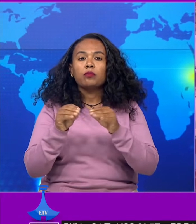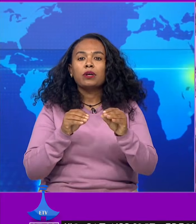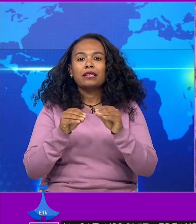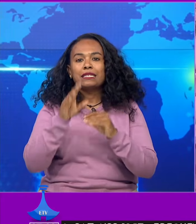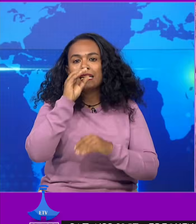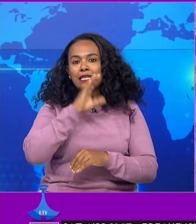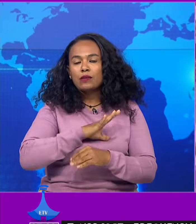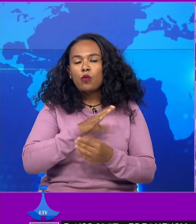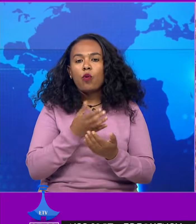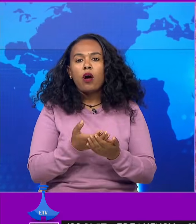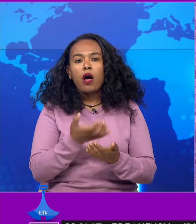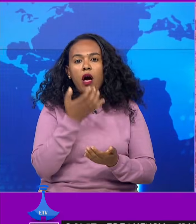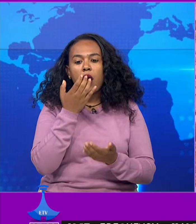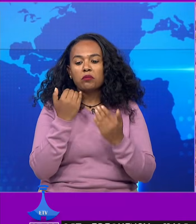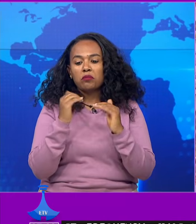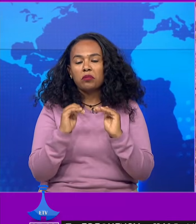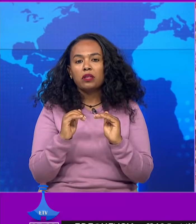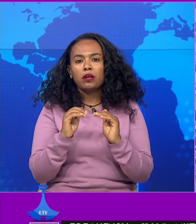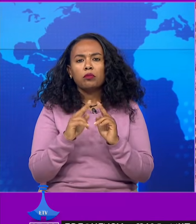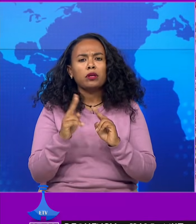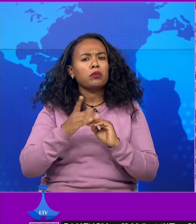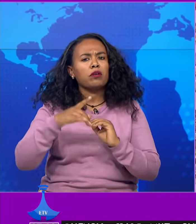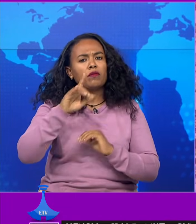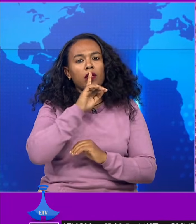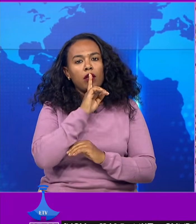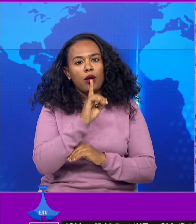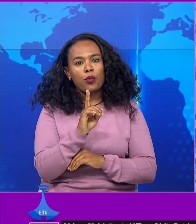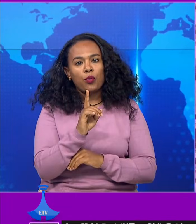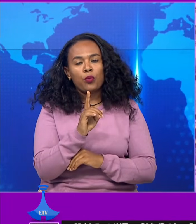የሚንቀሳቀሰው ሀብት መጠን በጣም ከፍተኛ ነው።